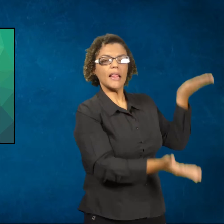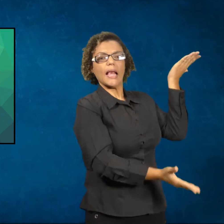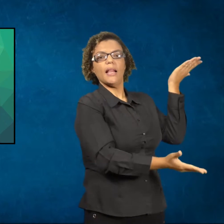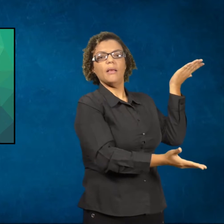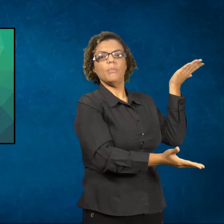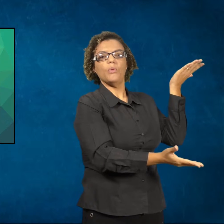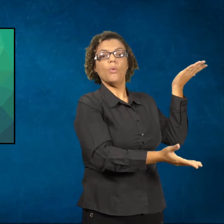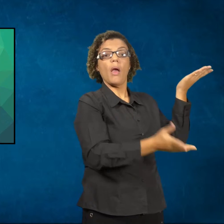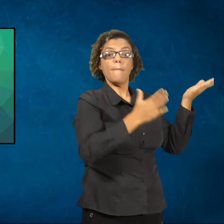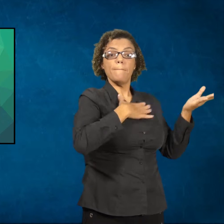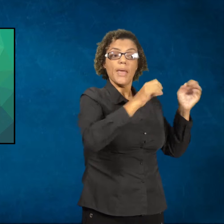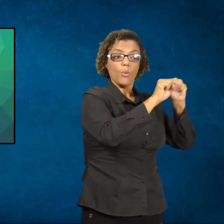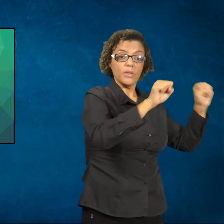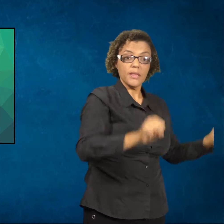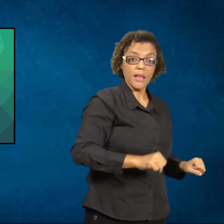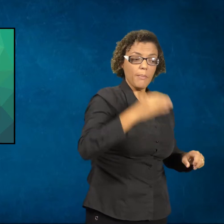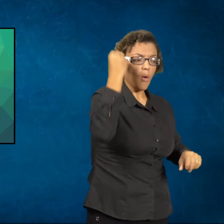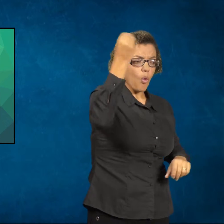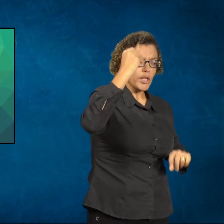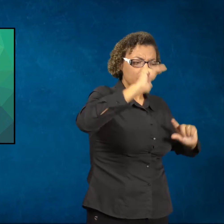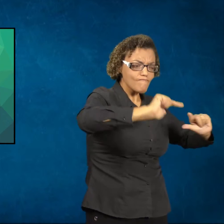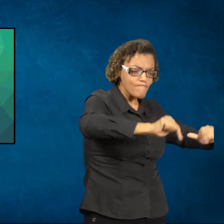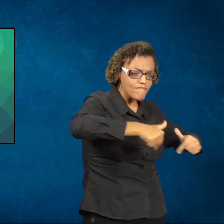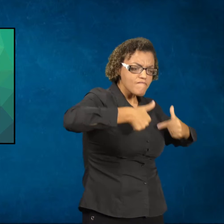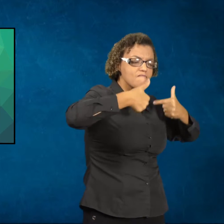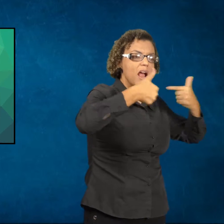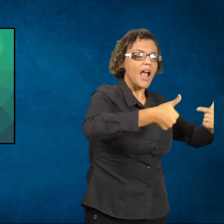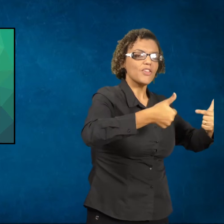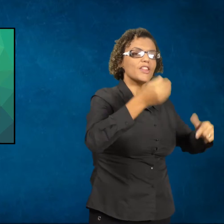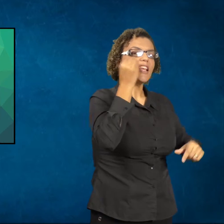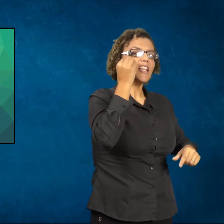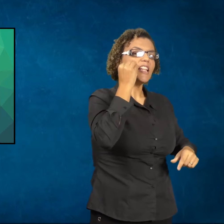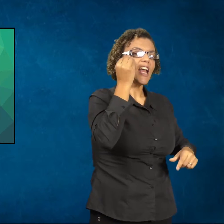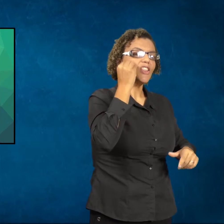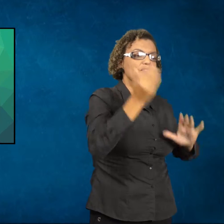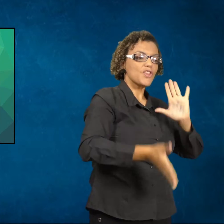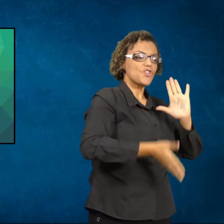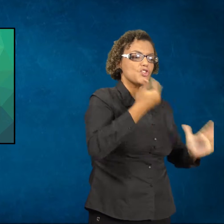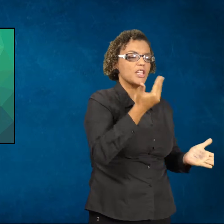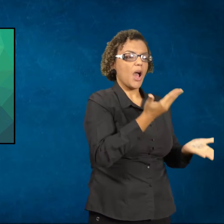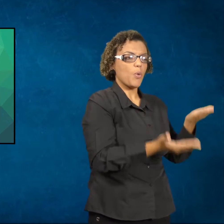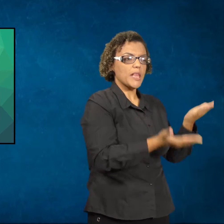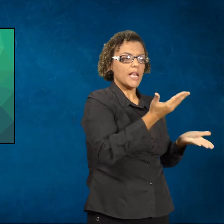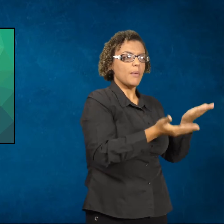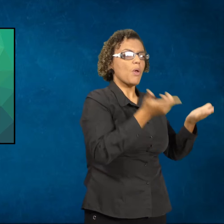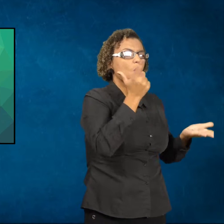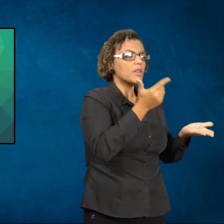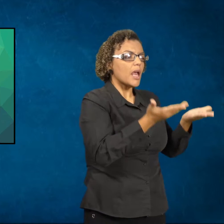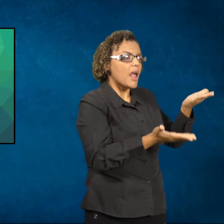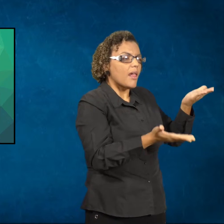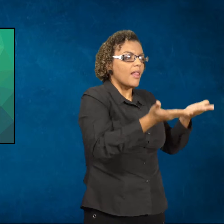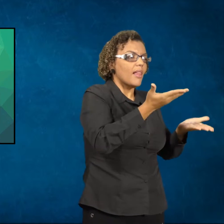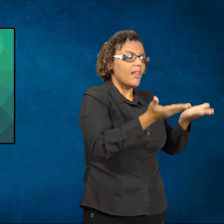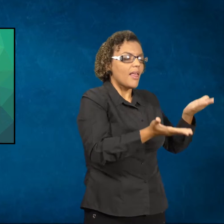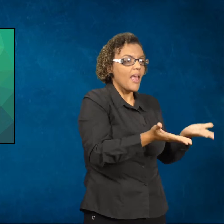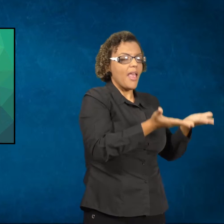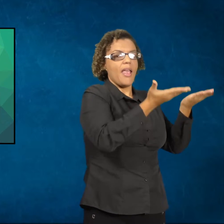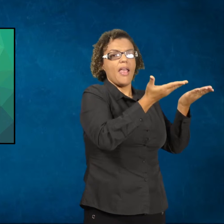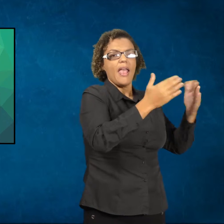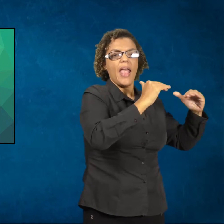cognitivo age no sentido de eliminar esse desequilíbrio, que é o processo que a gente chama